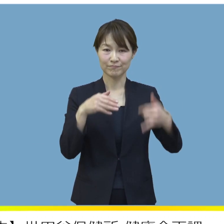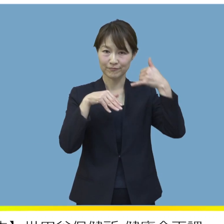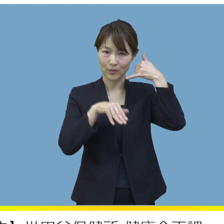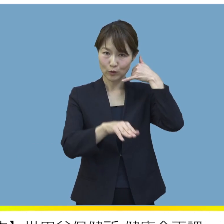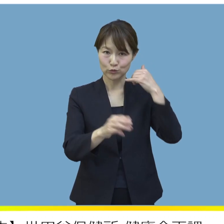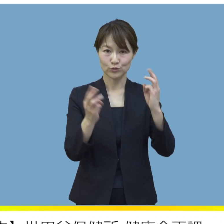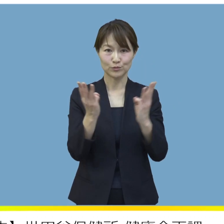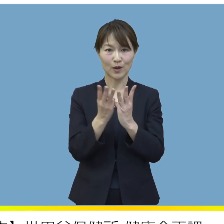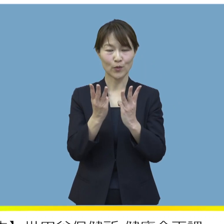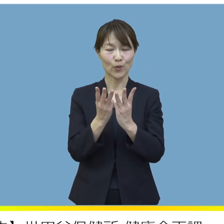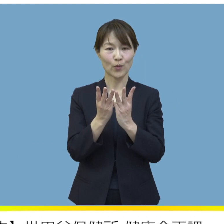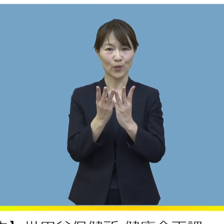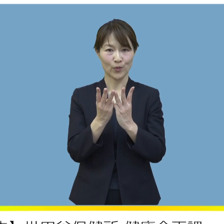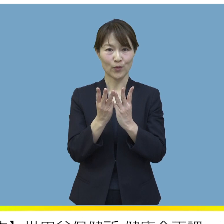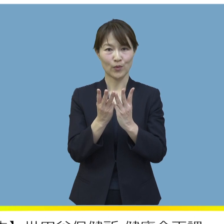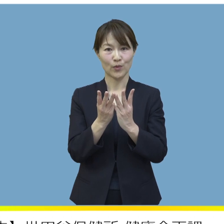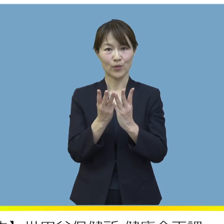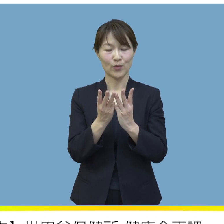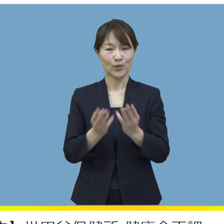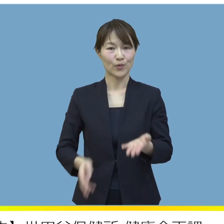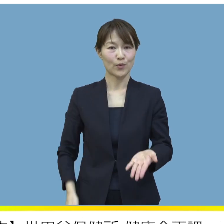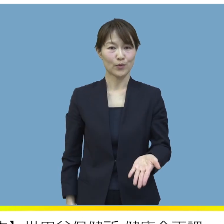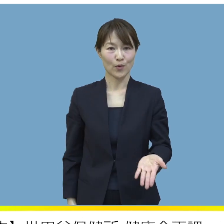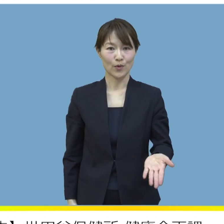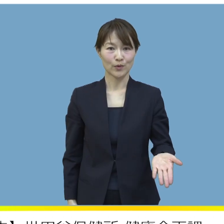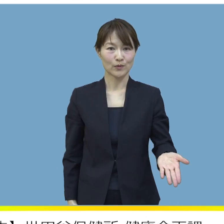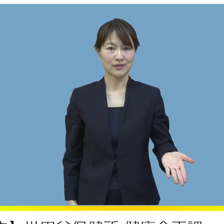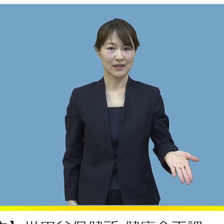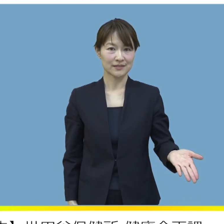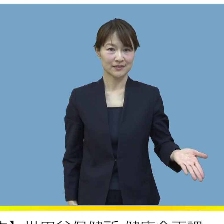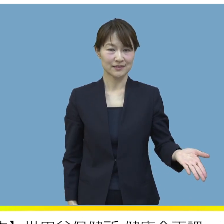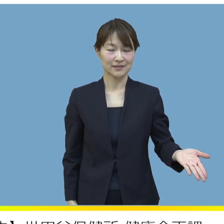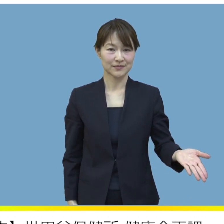ファクシミリ5432